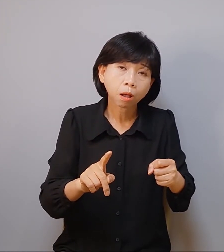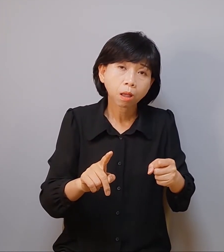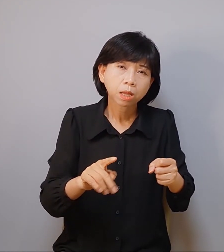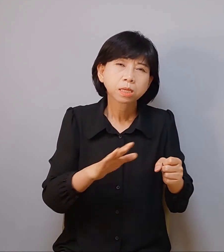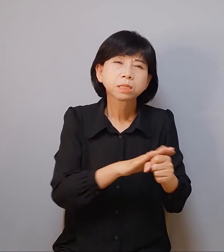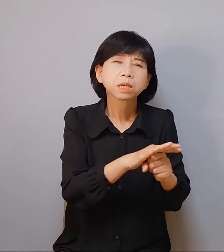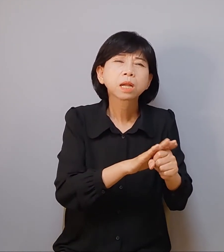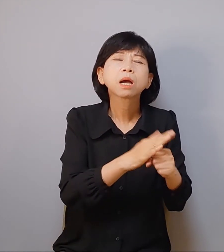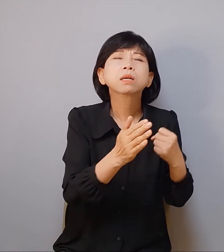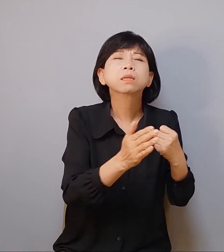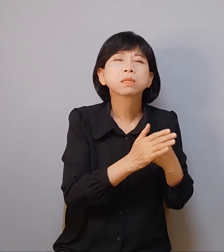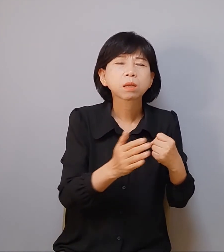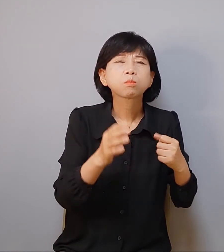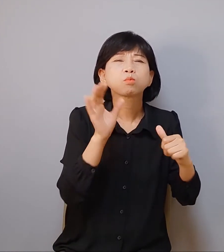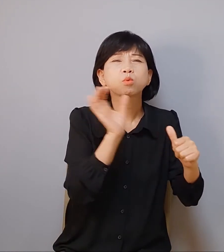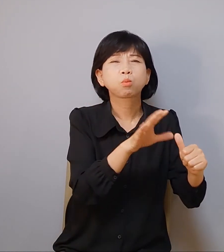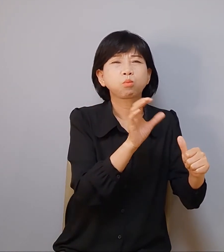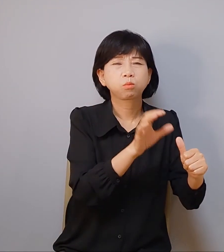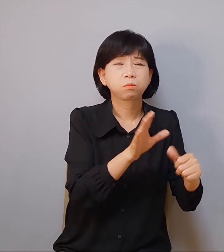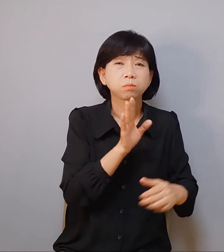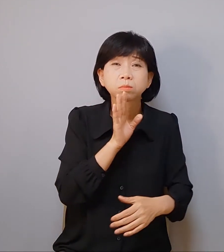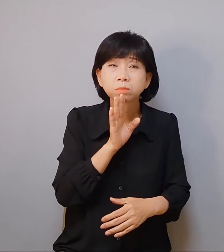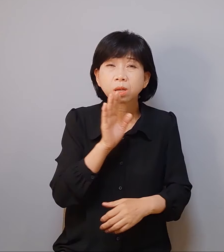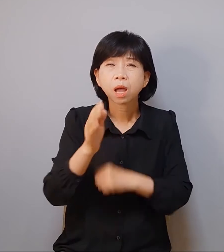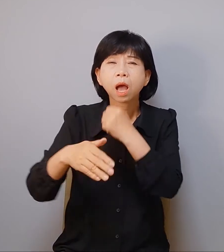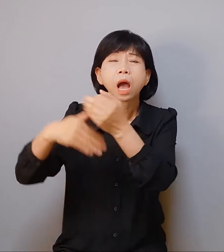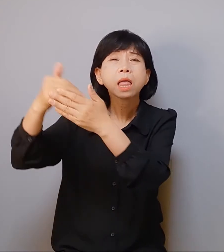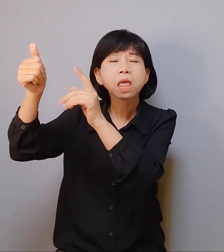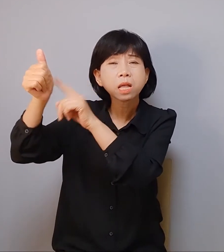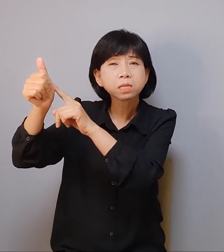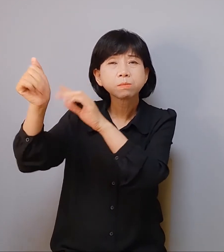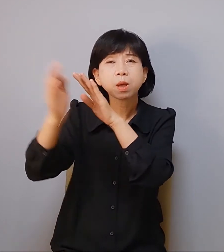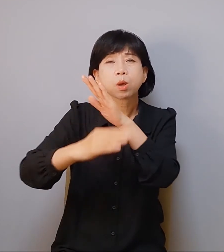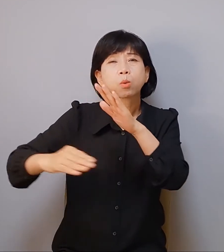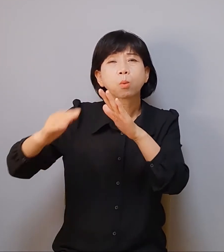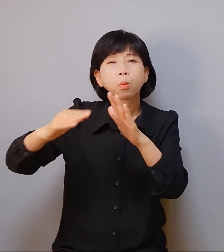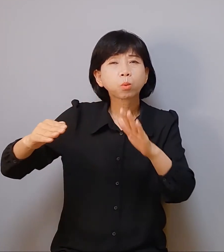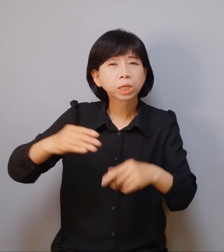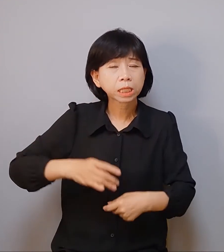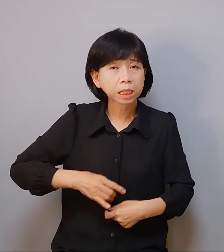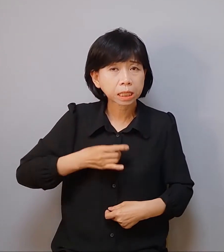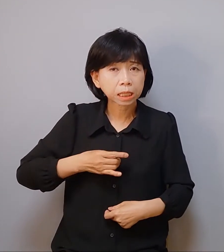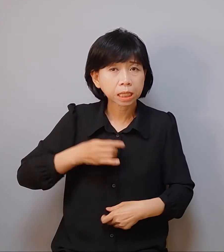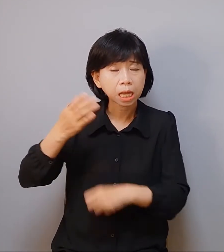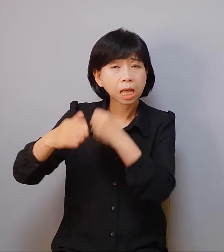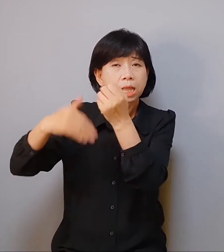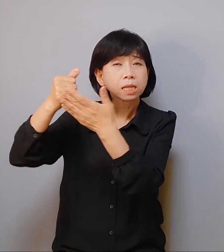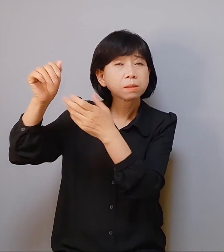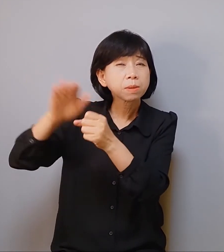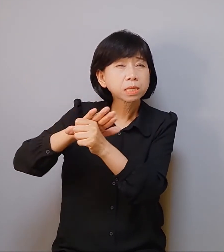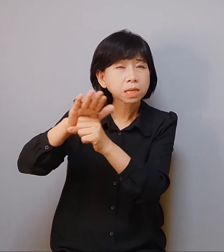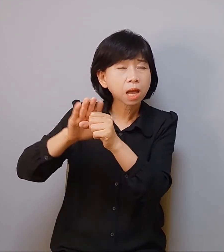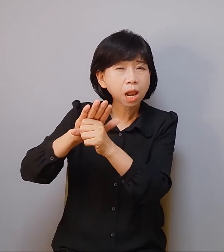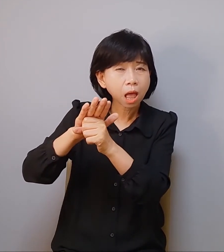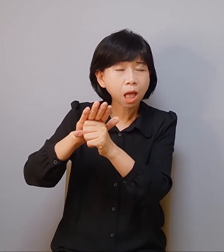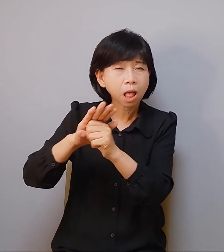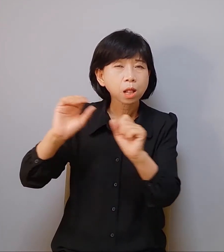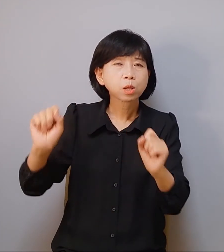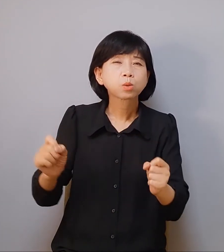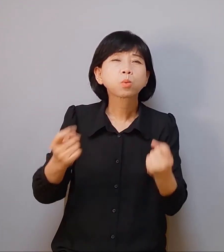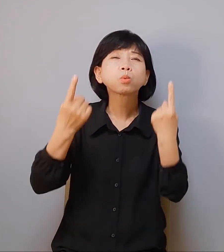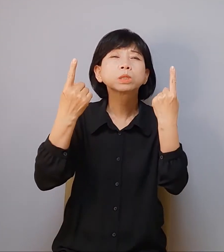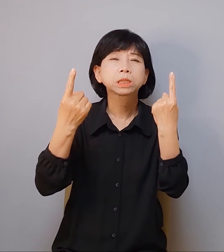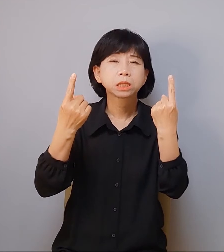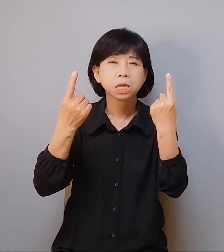겁니다. 하나님의 공의와 하나님의 사랑이 같이 가는 거예요. 심판이 있는 건 하나님의